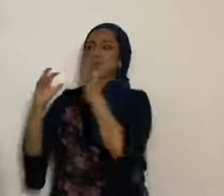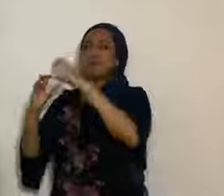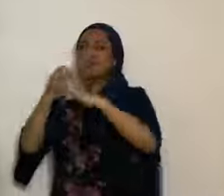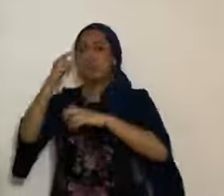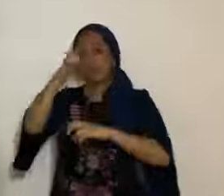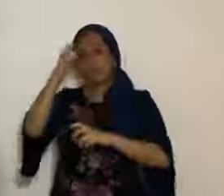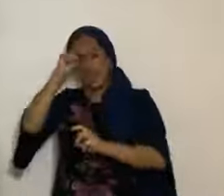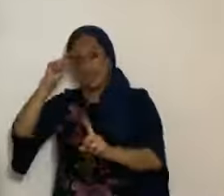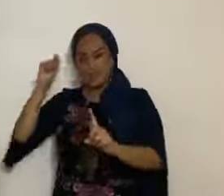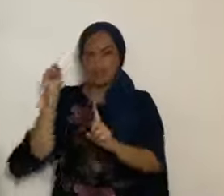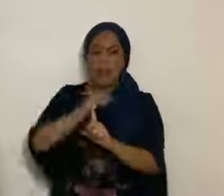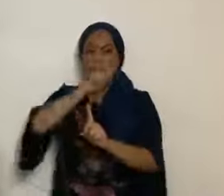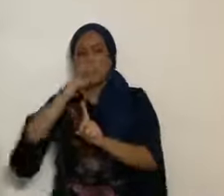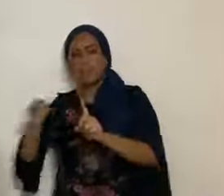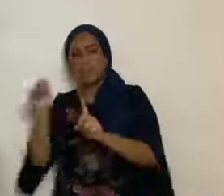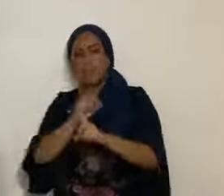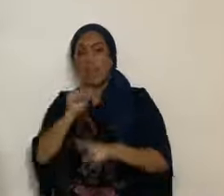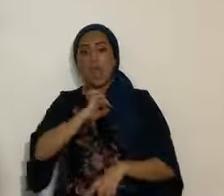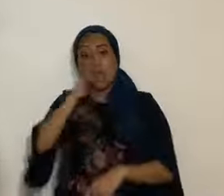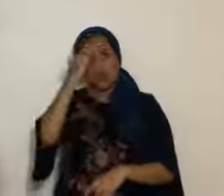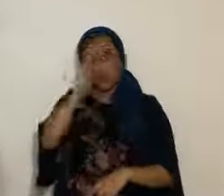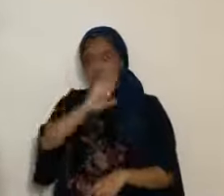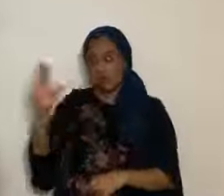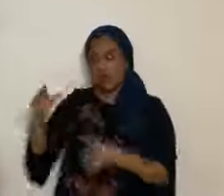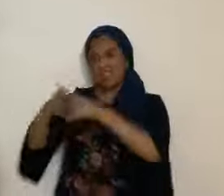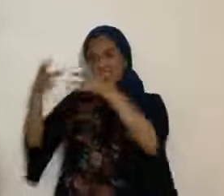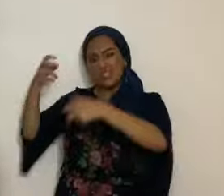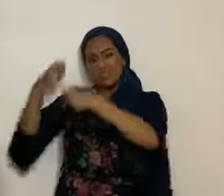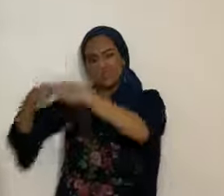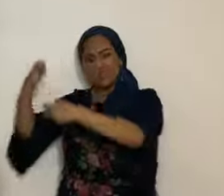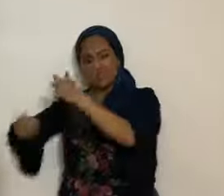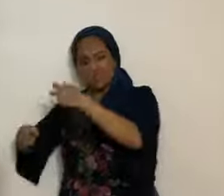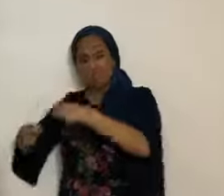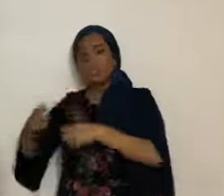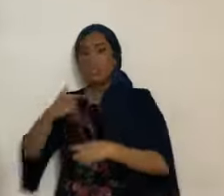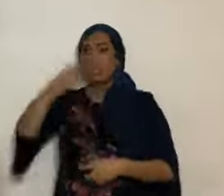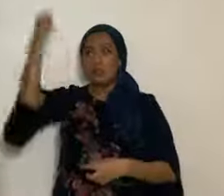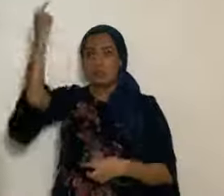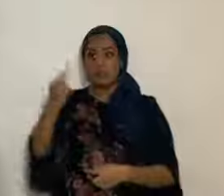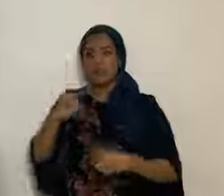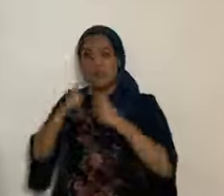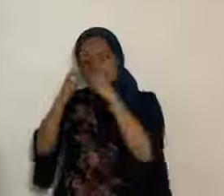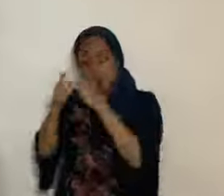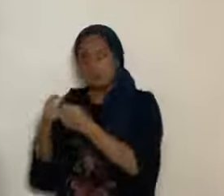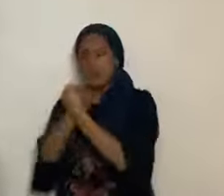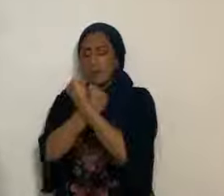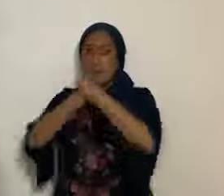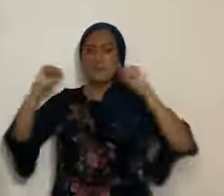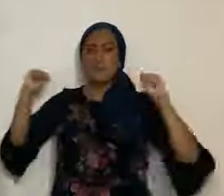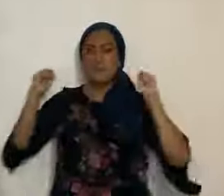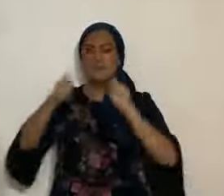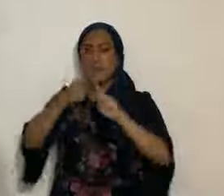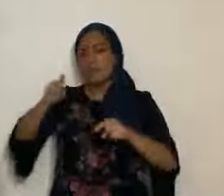exactores, pues he conocido sus angustias, y he descendido para liberarlos de mano de los egipcios y sacarlos a